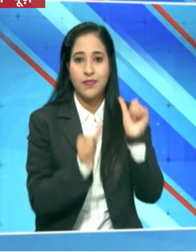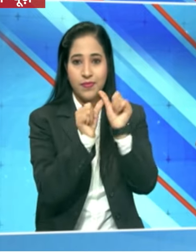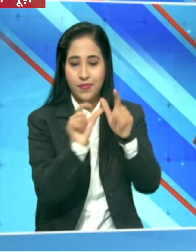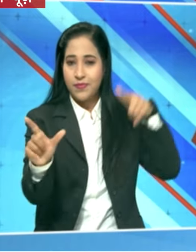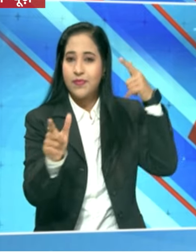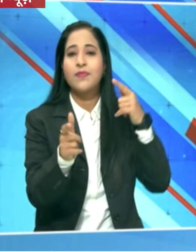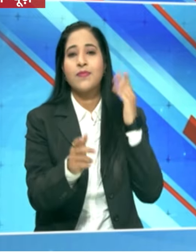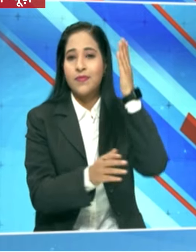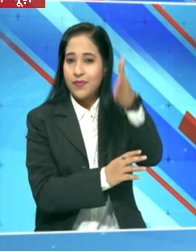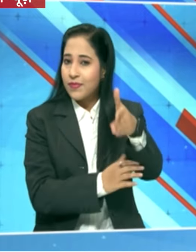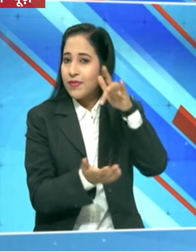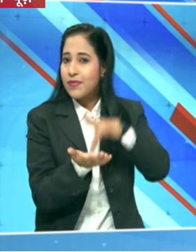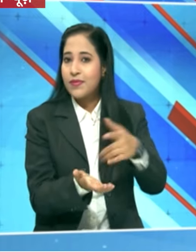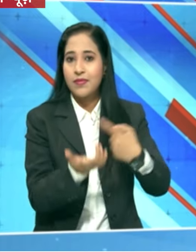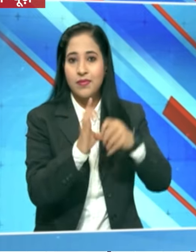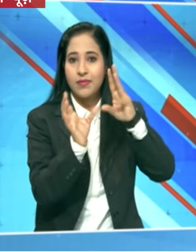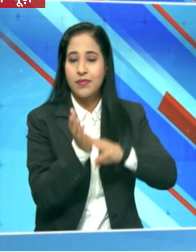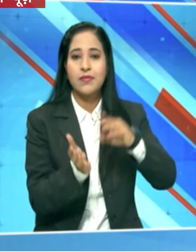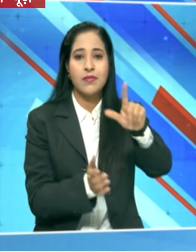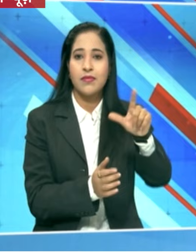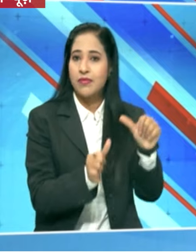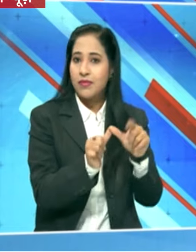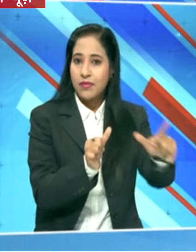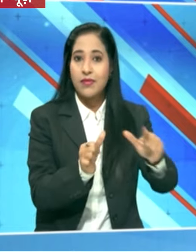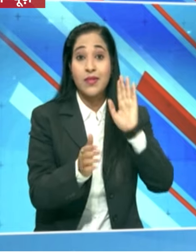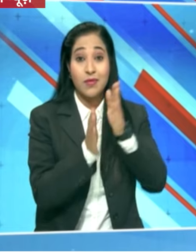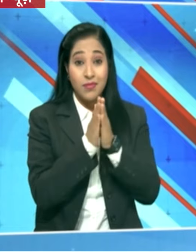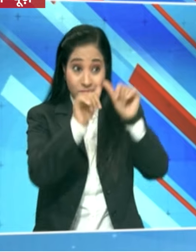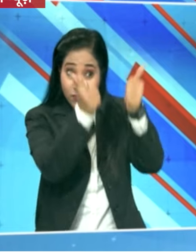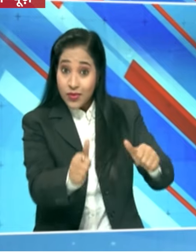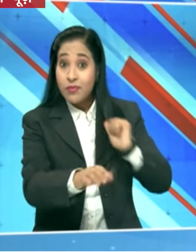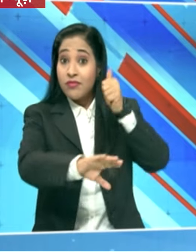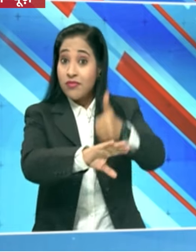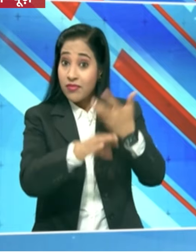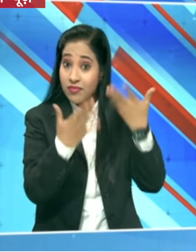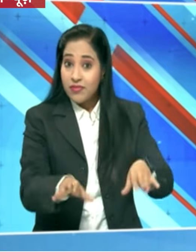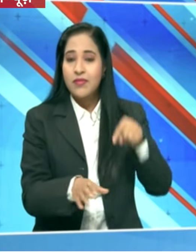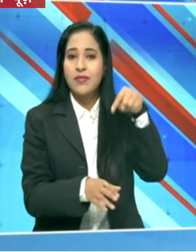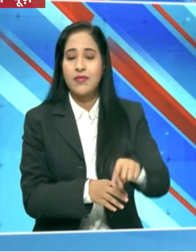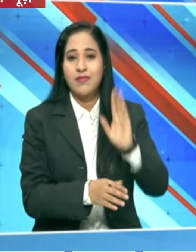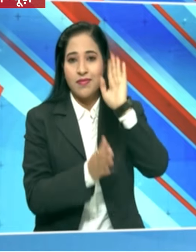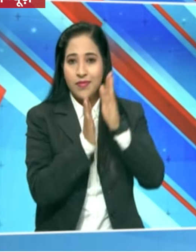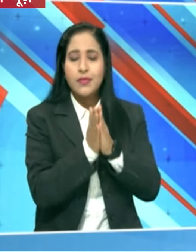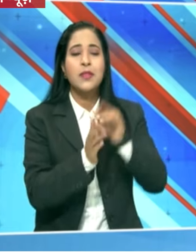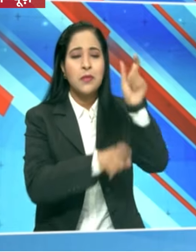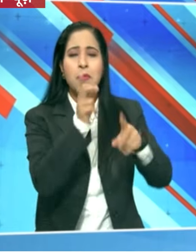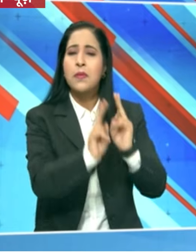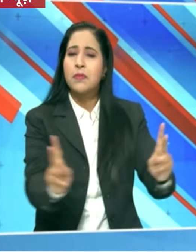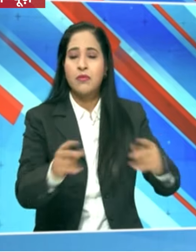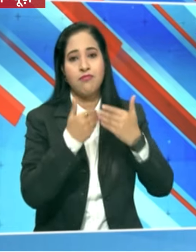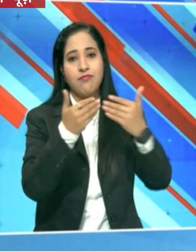अयोध्या धाम के राम मंदिर में रामलला की मूर्ति में प्राण प्रतिष्ठा के बाद आज मंदिर को आम लोगों के लिए खोल दिया